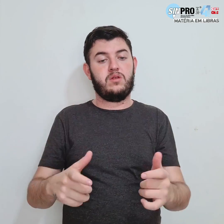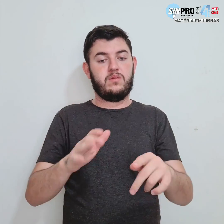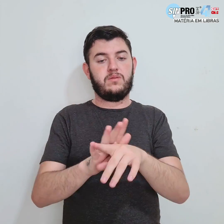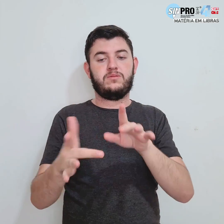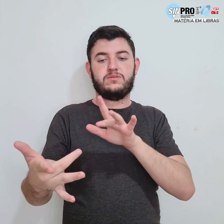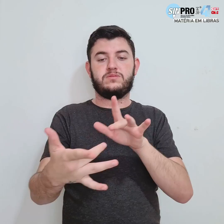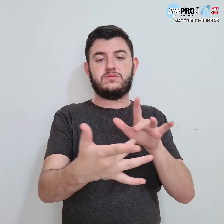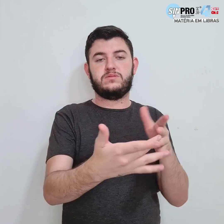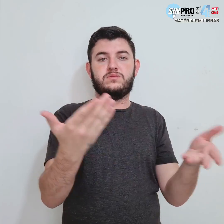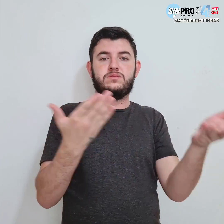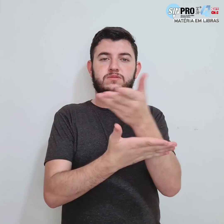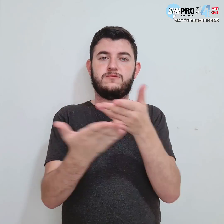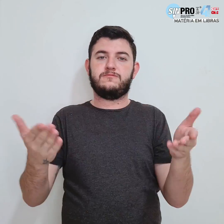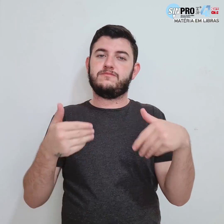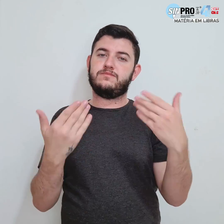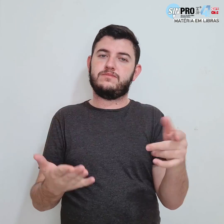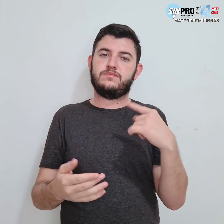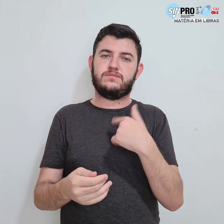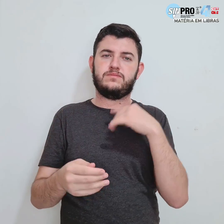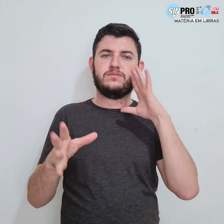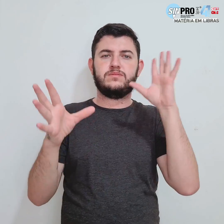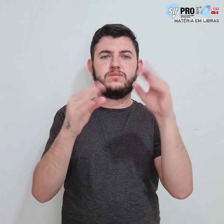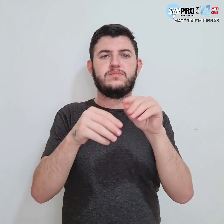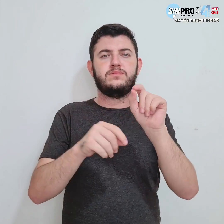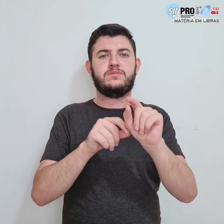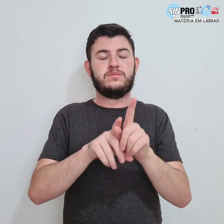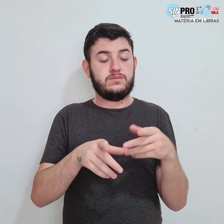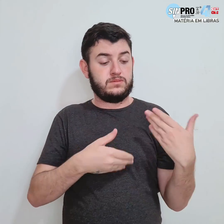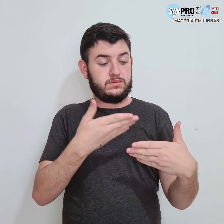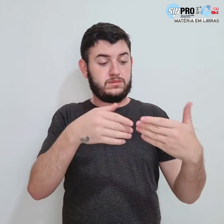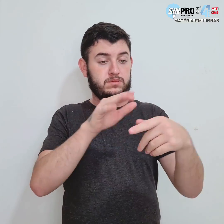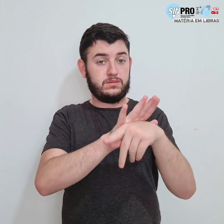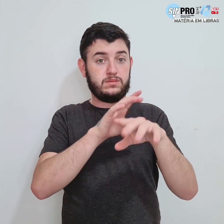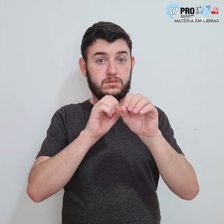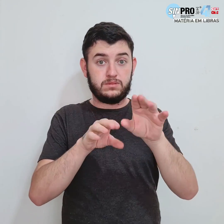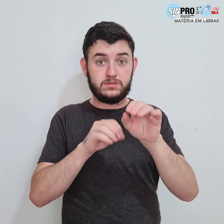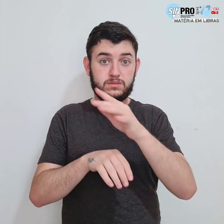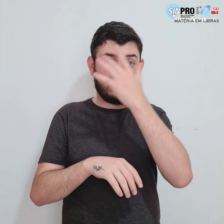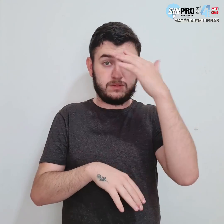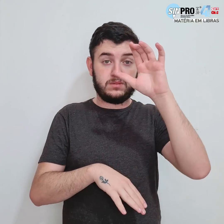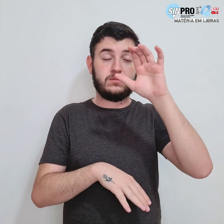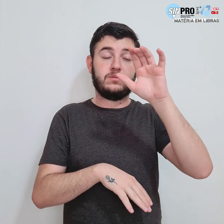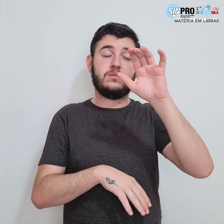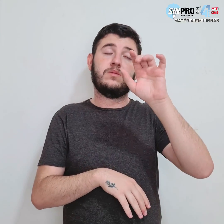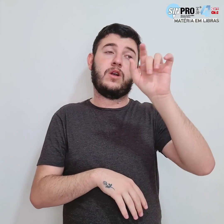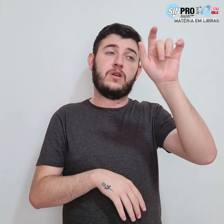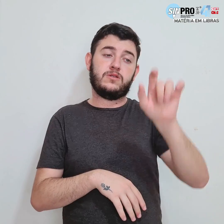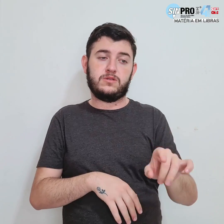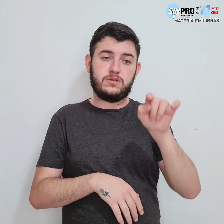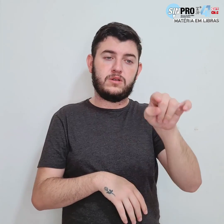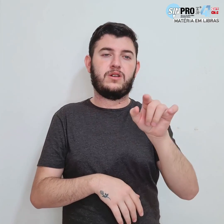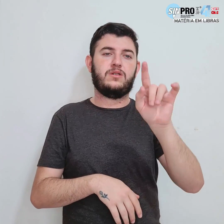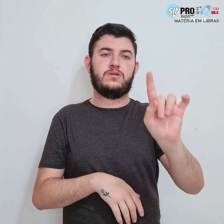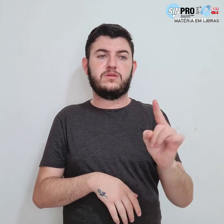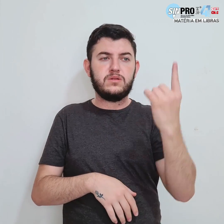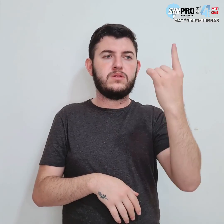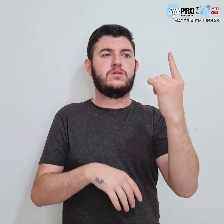socialização. Nesse aspecto, cada vez mais se fomenta que a educação dos sujeitos fica única e